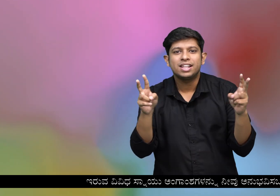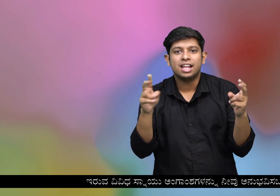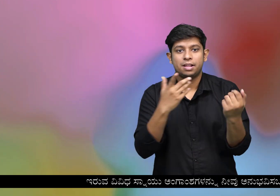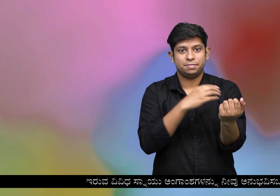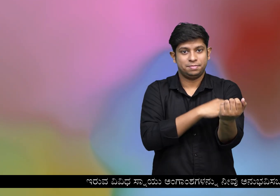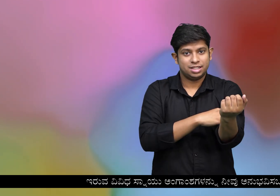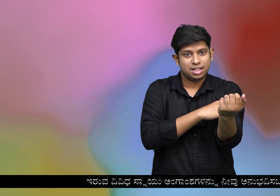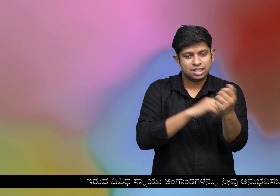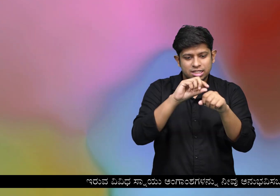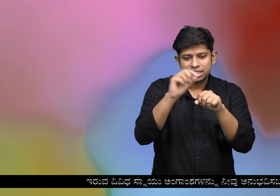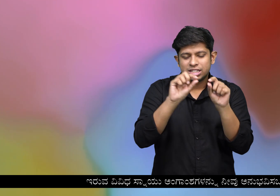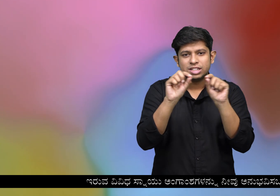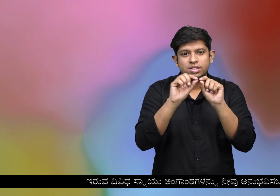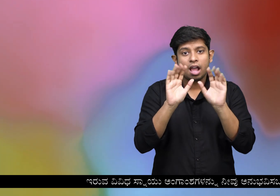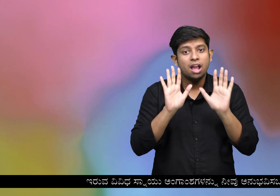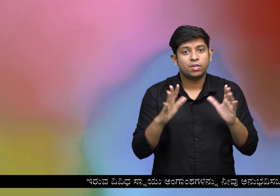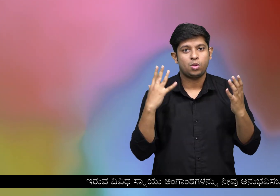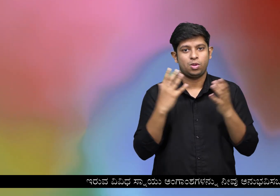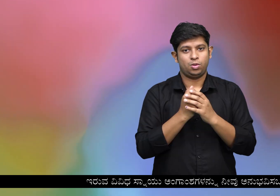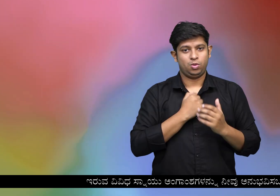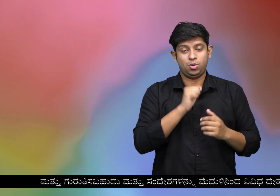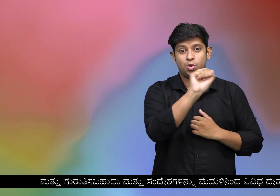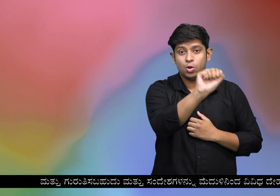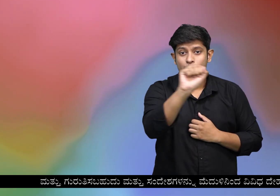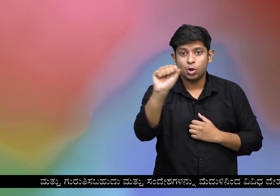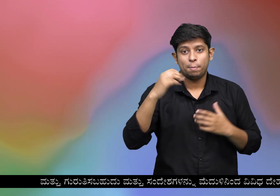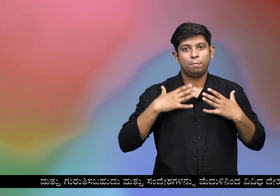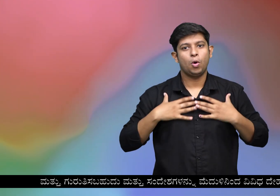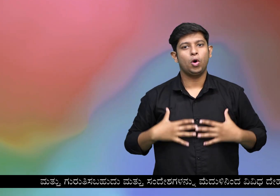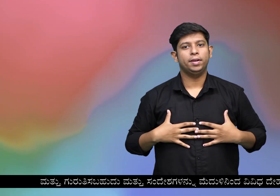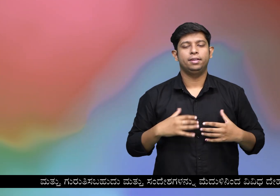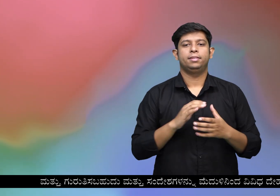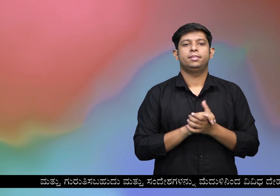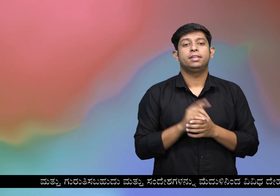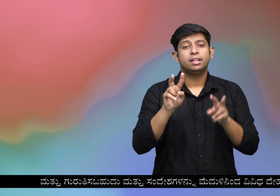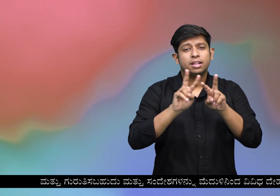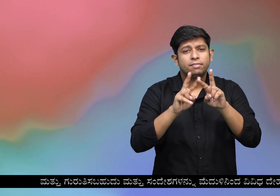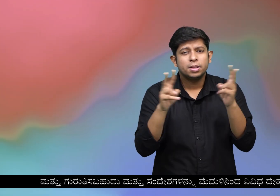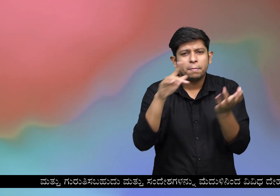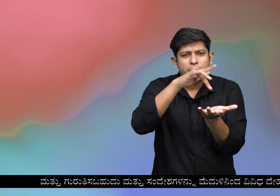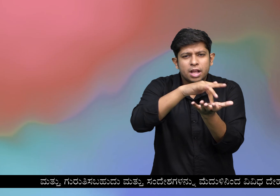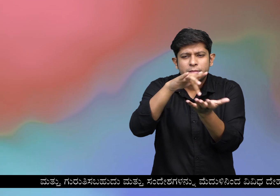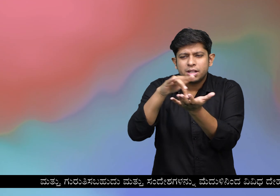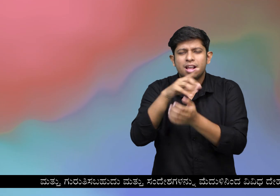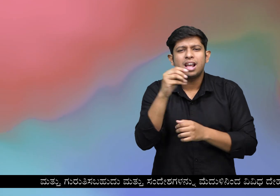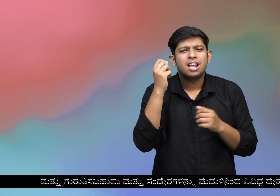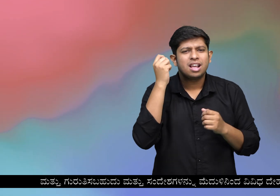ಸ್ನಾಯು ಅಂಗಾಂಶಗಳನ್ನು ನೀವು ಅನುಭವಿಸಬಹುದು ಮತ್ತು ಗುರುತಿಸಬಹುದು, ಮತ್ತು ಸಂದೇಶಗಳನ್ನು ಮೆದುಳಿನಿಂದ